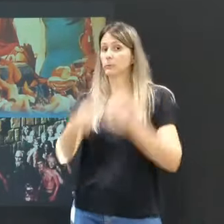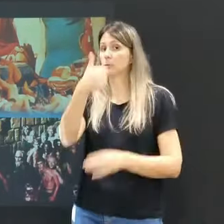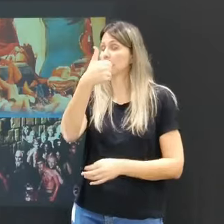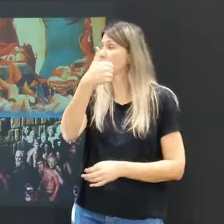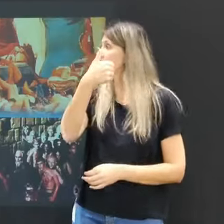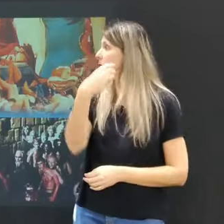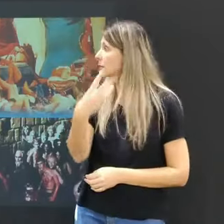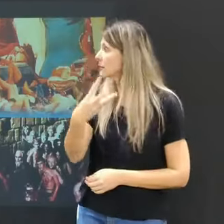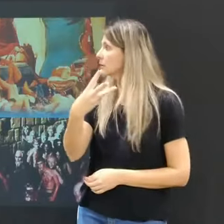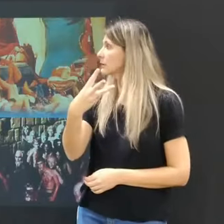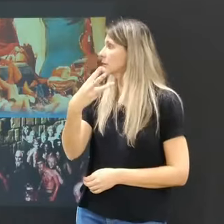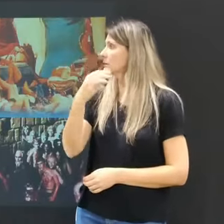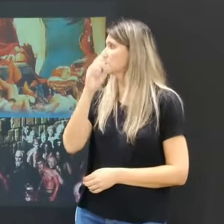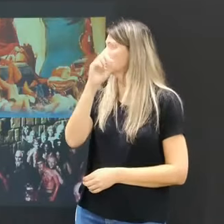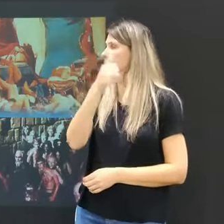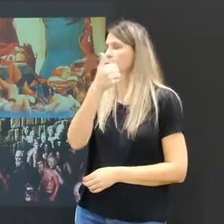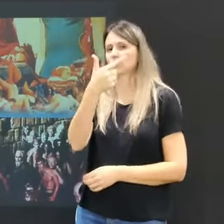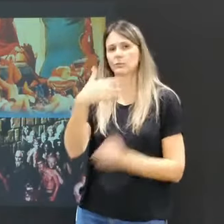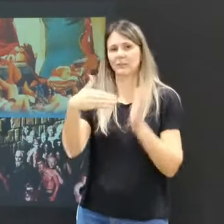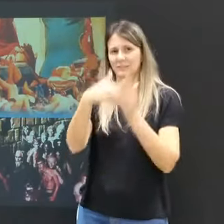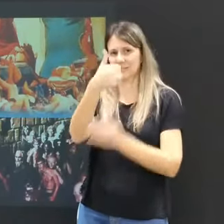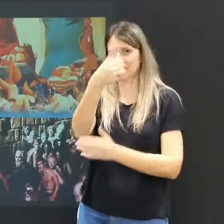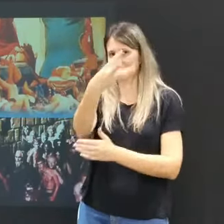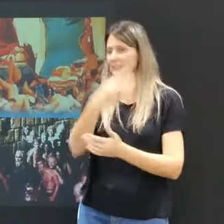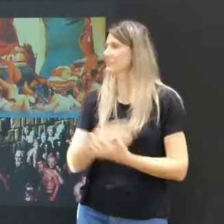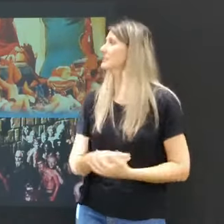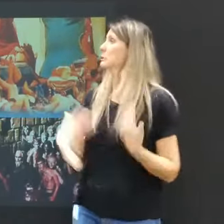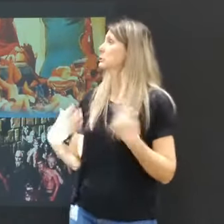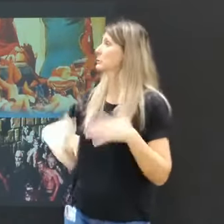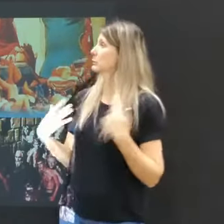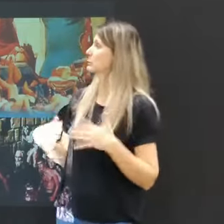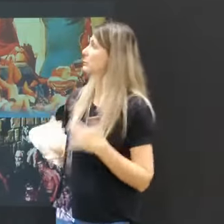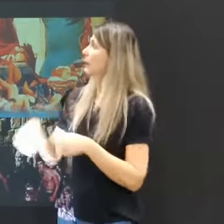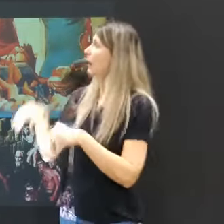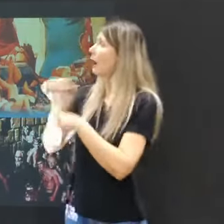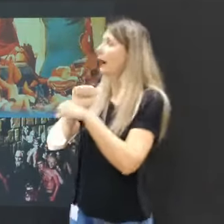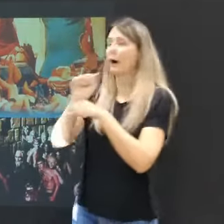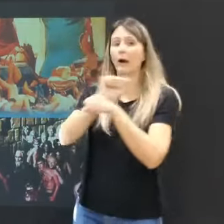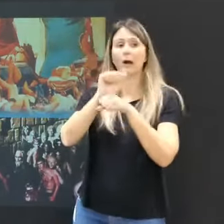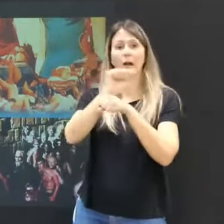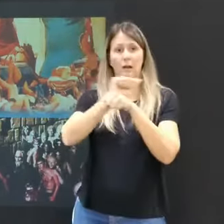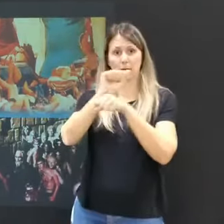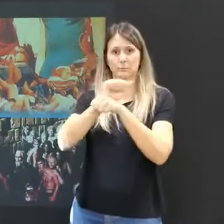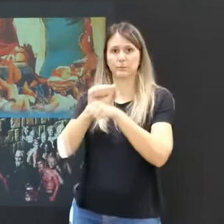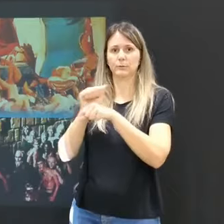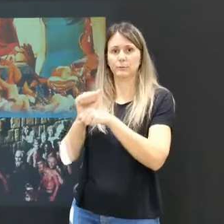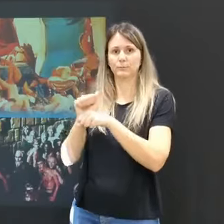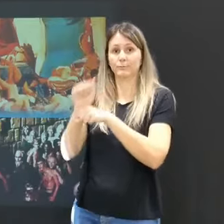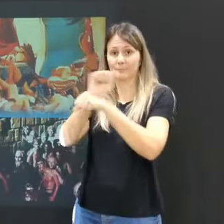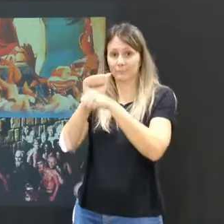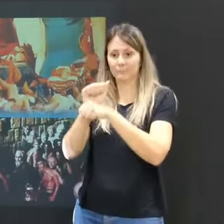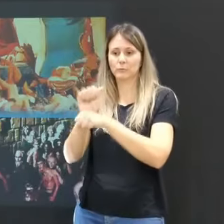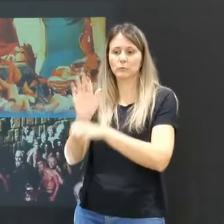Então, tá vendo esse texto de Gênesis? Capítulo 13, ele fala sobre isso, sobre Sodoma e Gomorra, que Deus havia falado